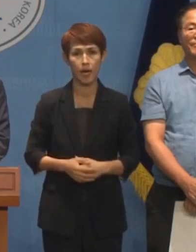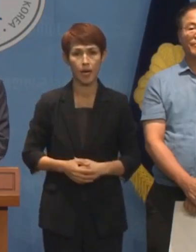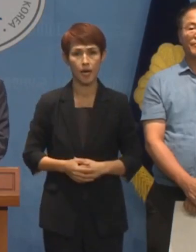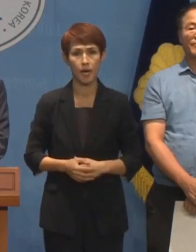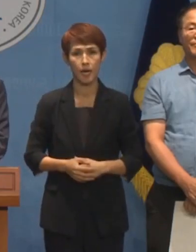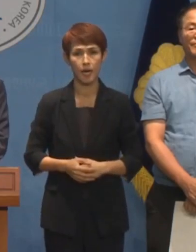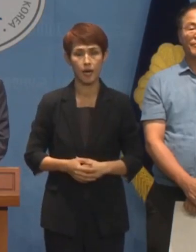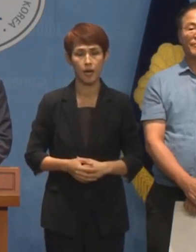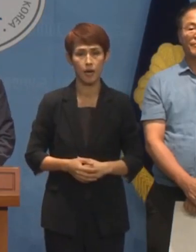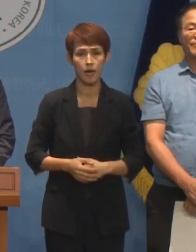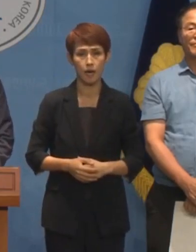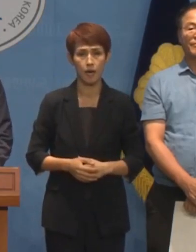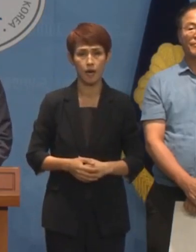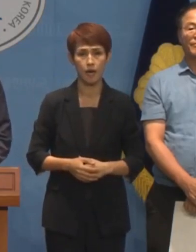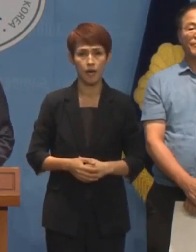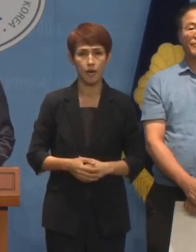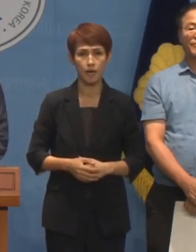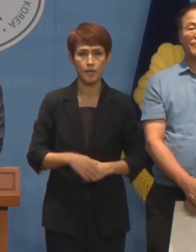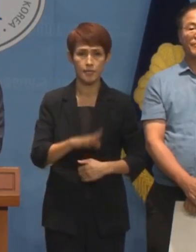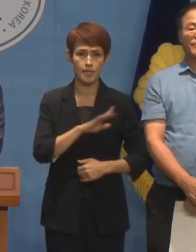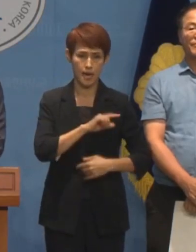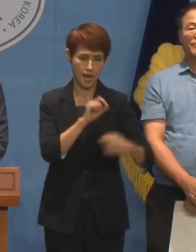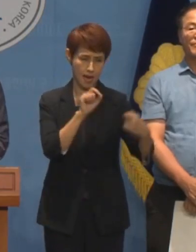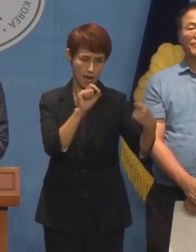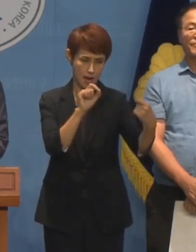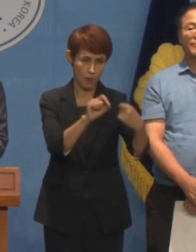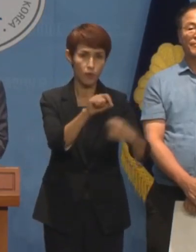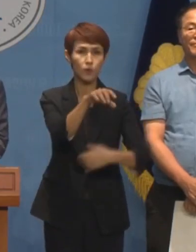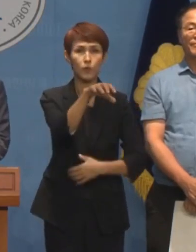지역 또는 가장